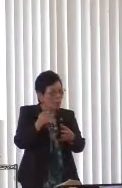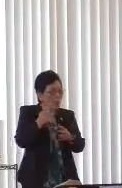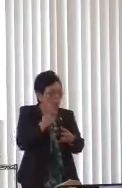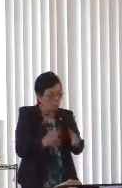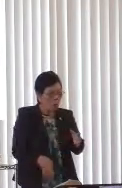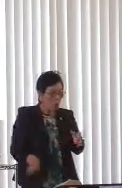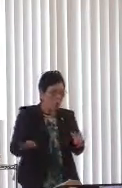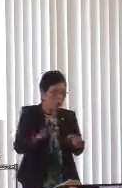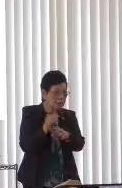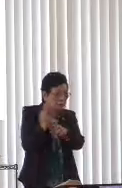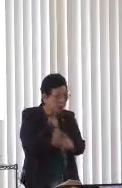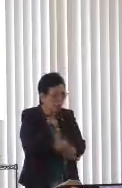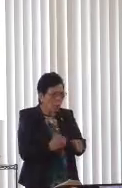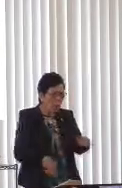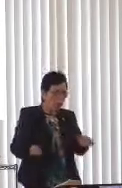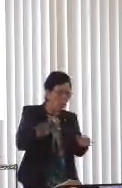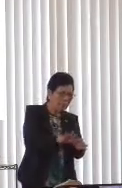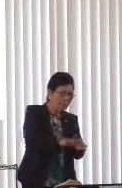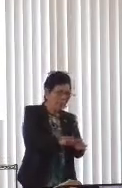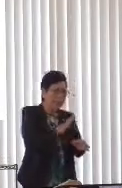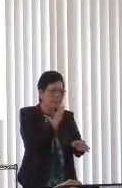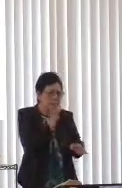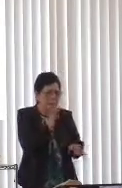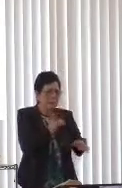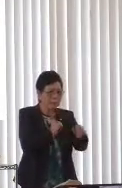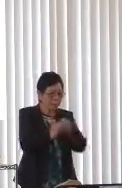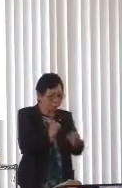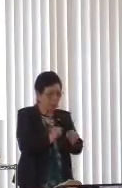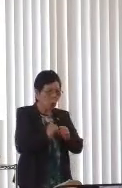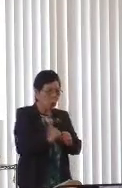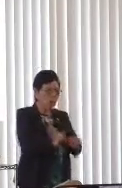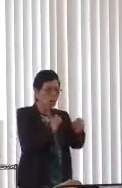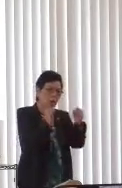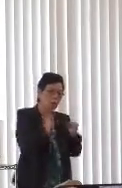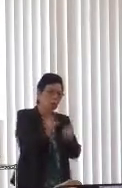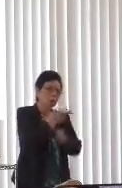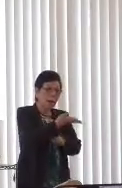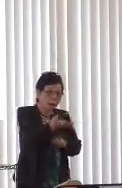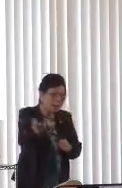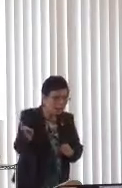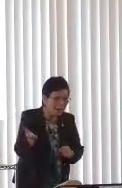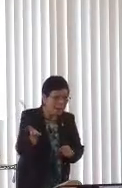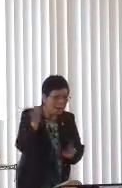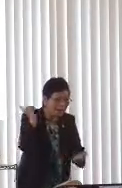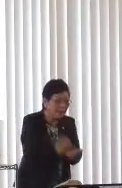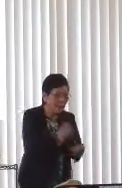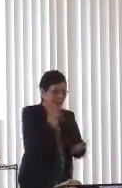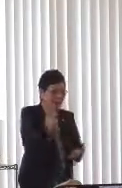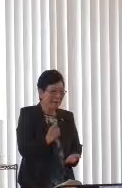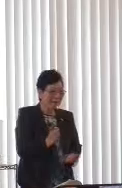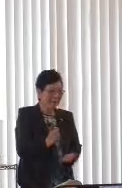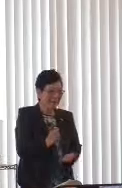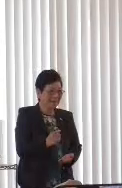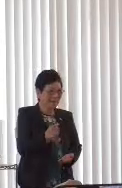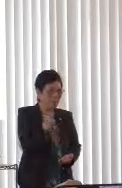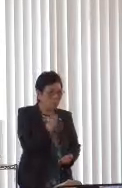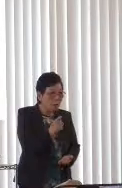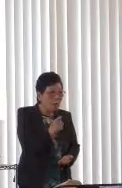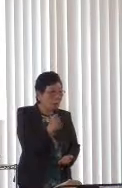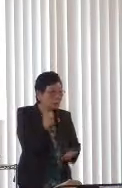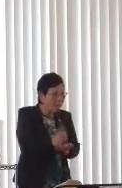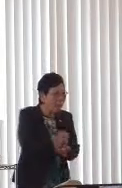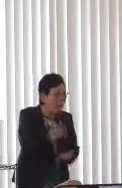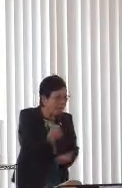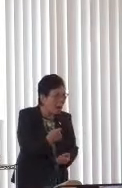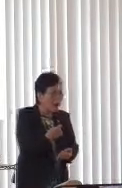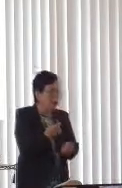るか、これは実際に私たちが愛の行為によってのみこの油を満たすことができるんです